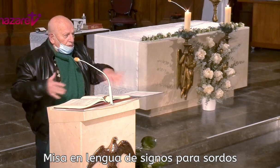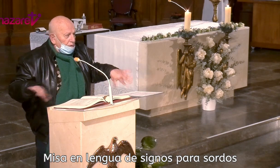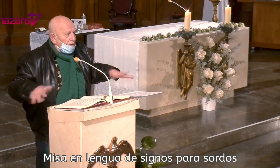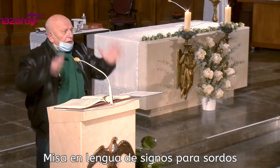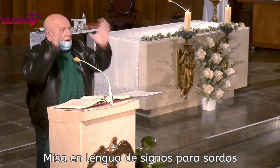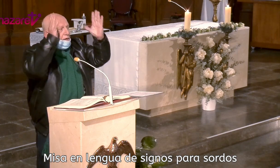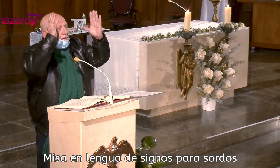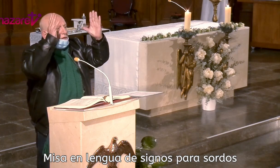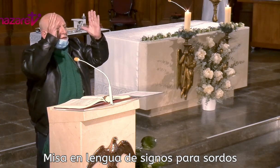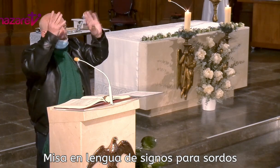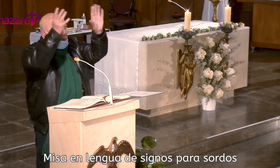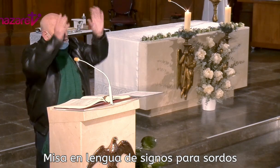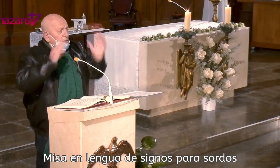aleluya,